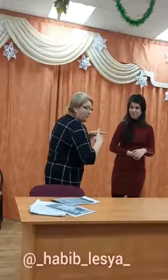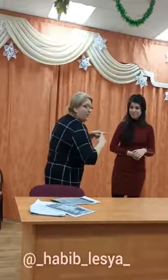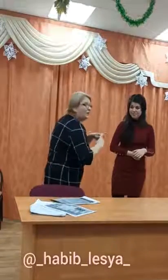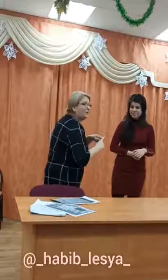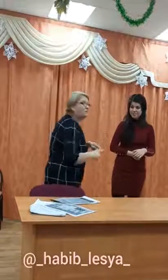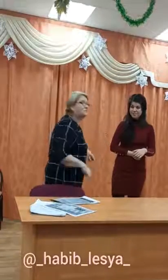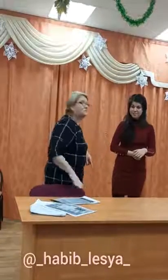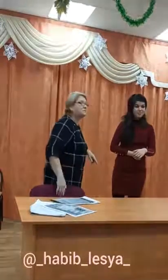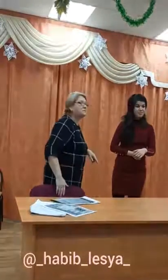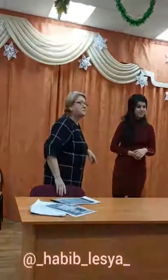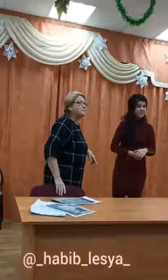Моя фамилия.